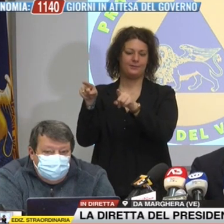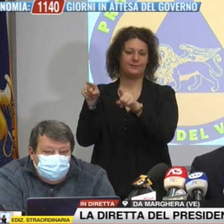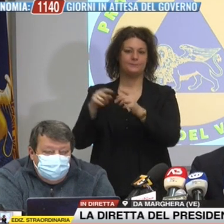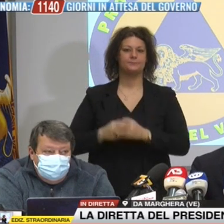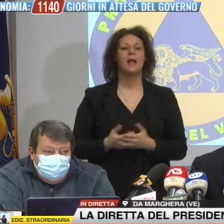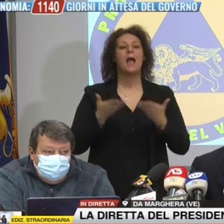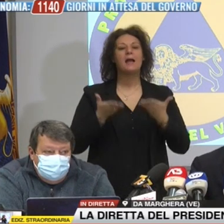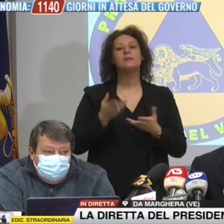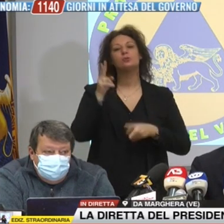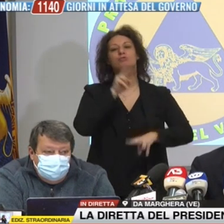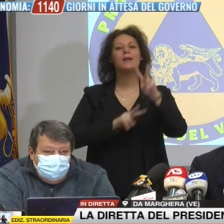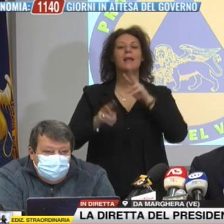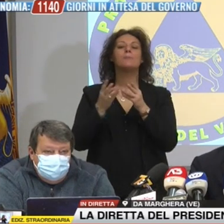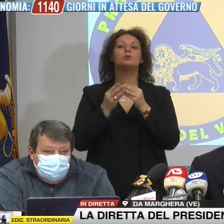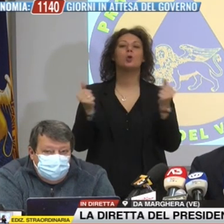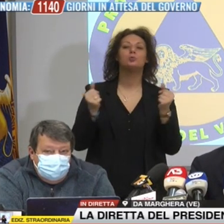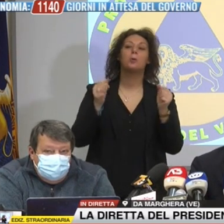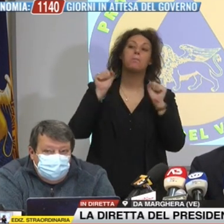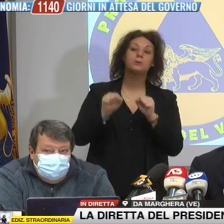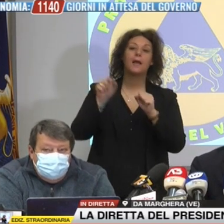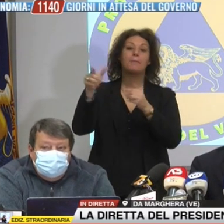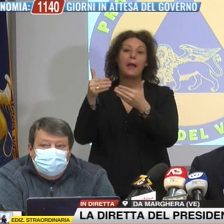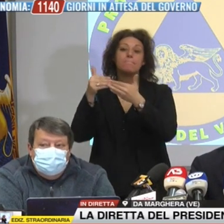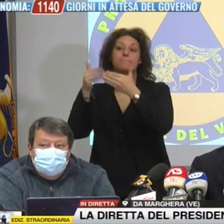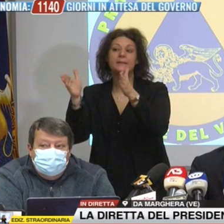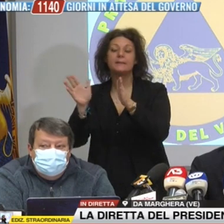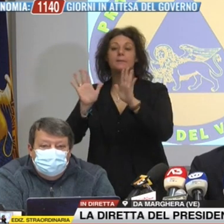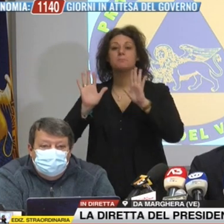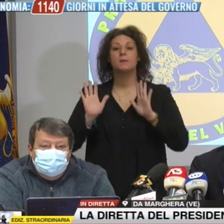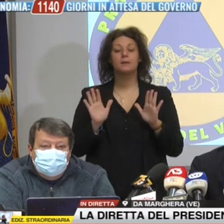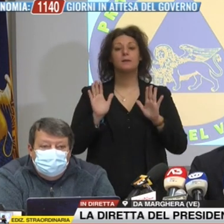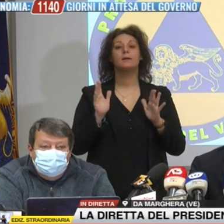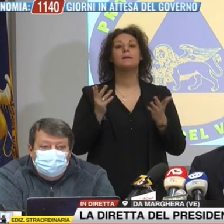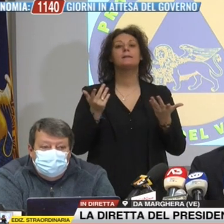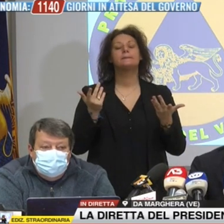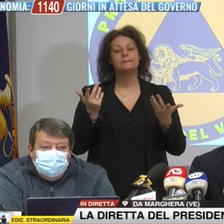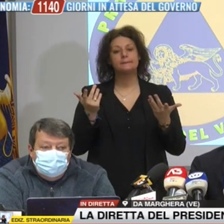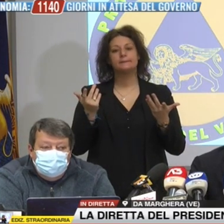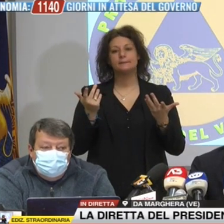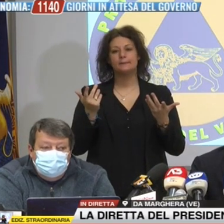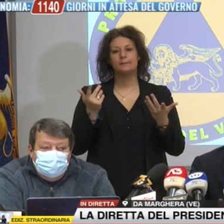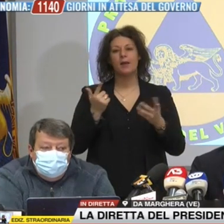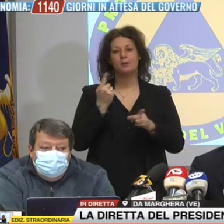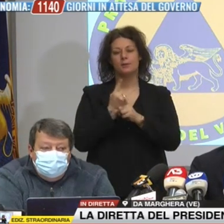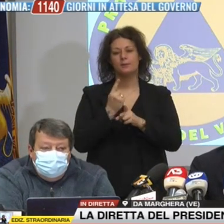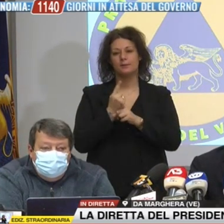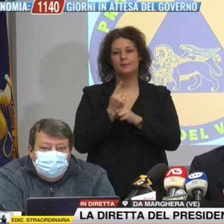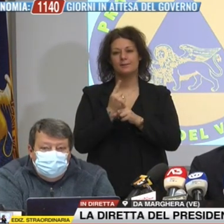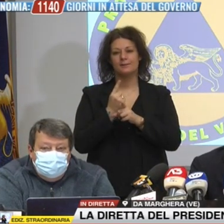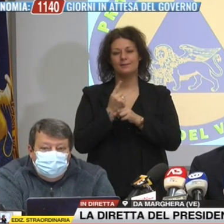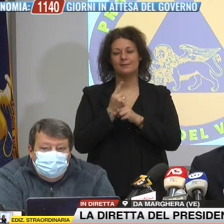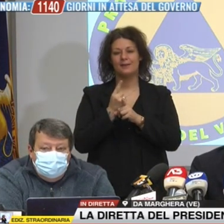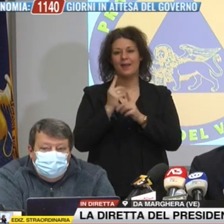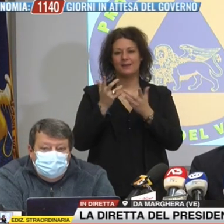diciamo di trovare una soluzione per riaprire, però il vero tema è che deve esserci ancora più marcato il tema della divisione, no?